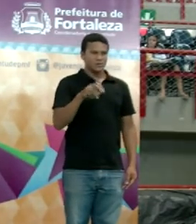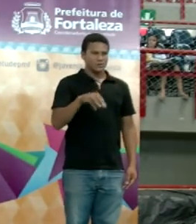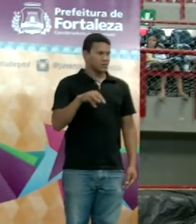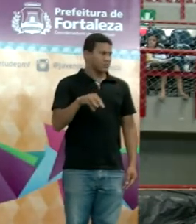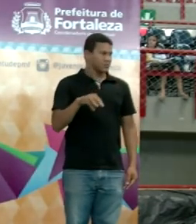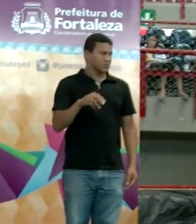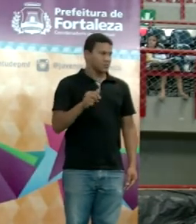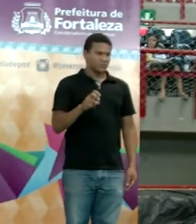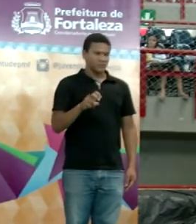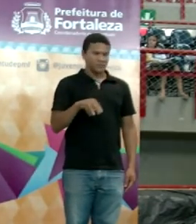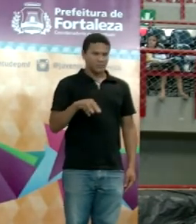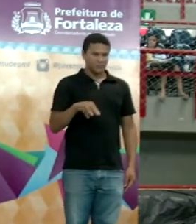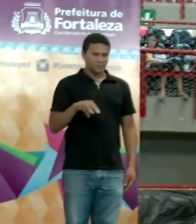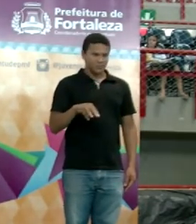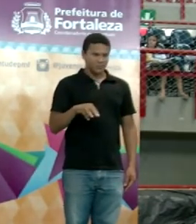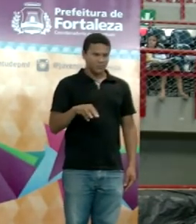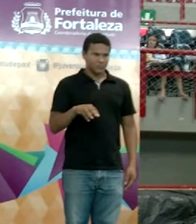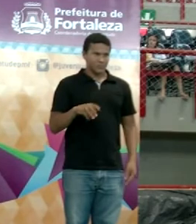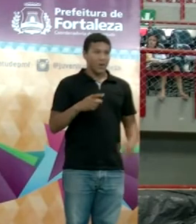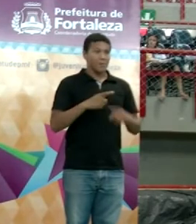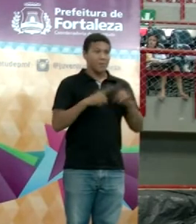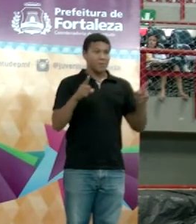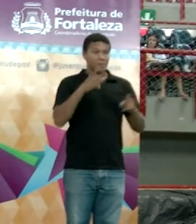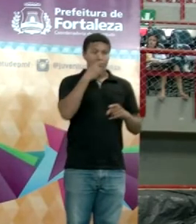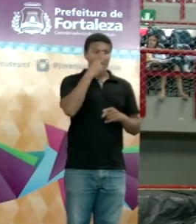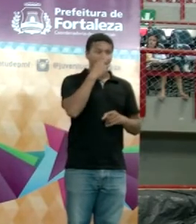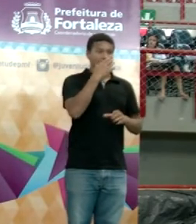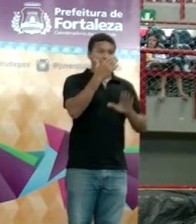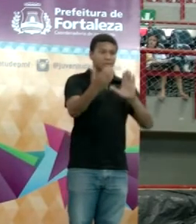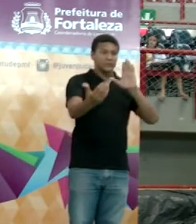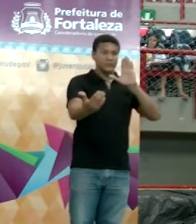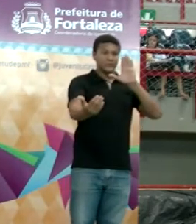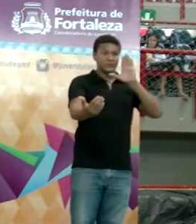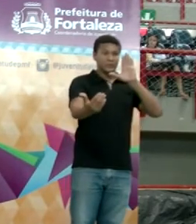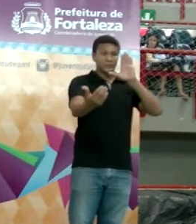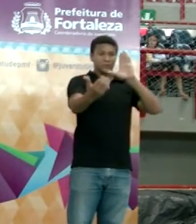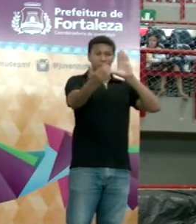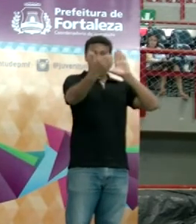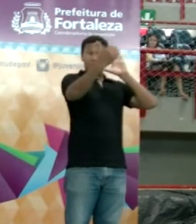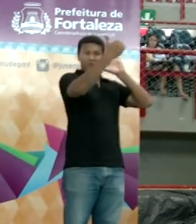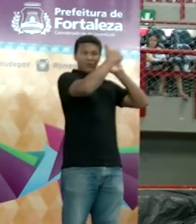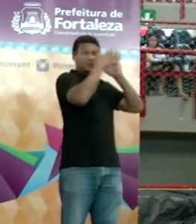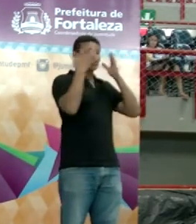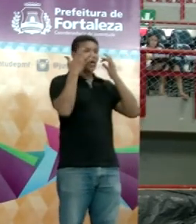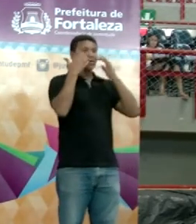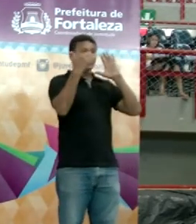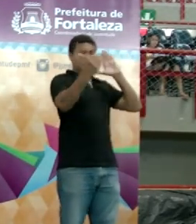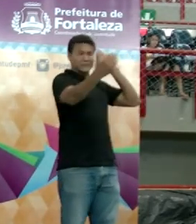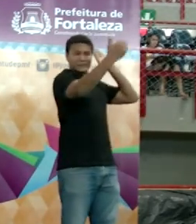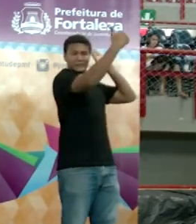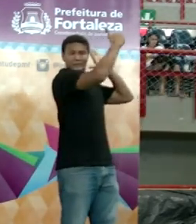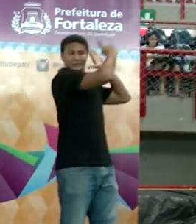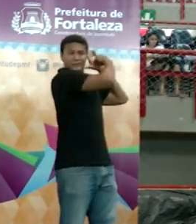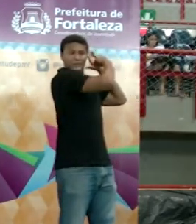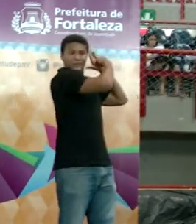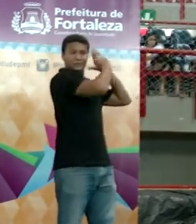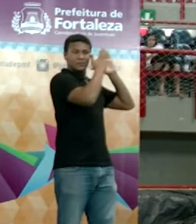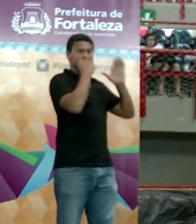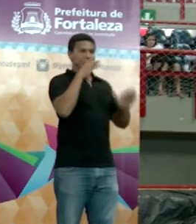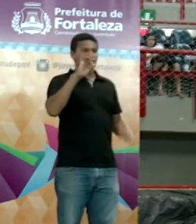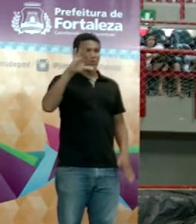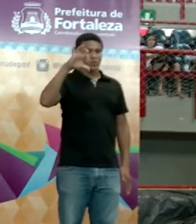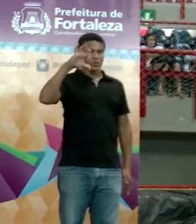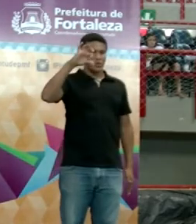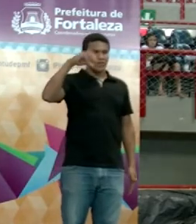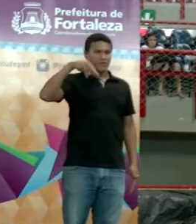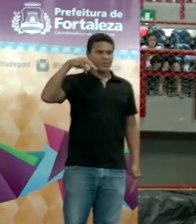Mas o fundo do teatro não tem os mesmos 15 metros. O fundo só tem 9 metros. Então vai reduzindo o